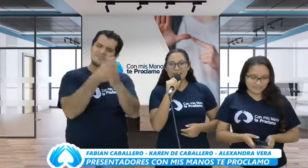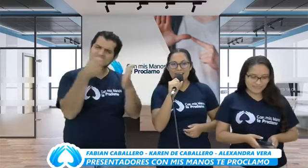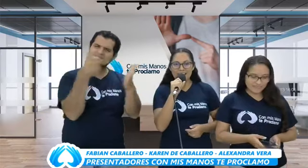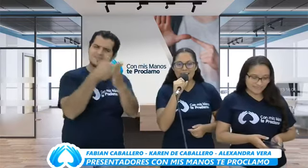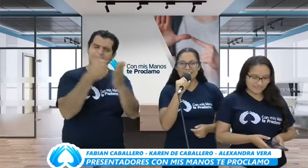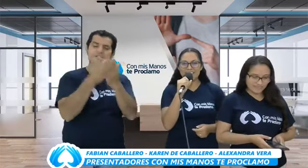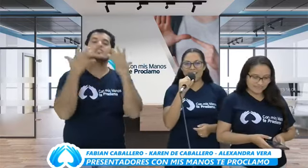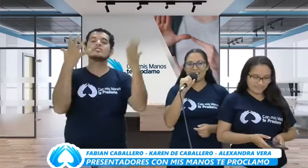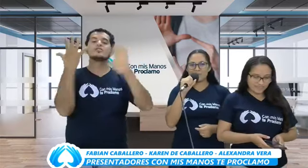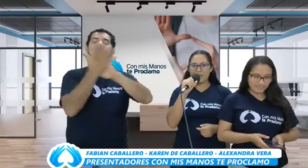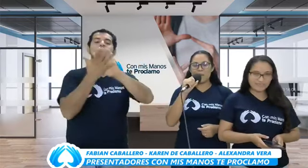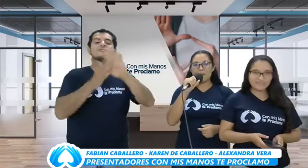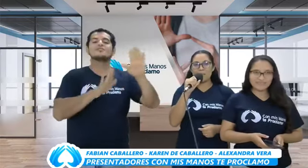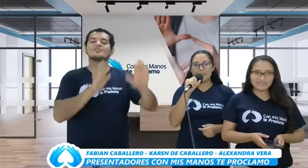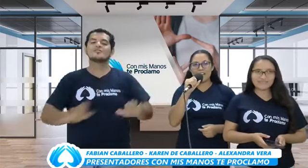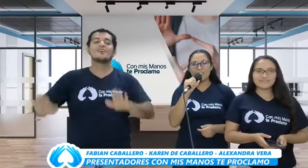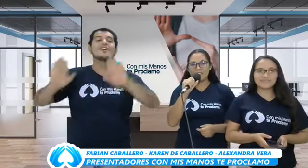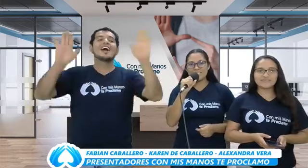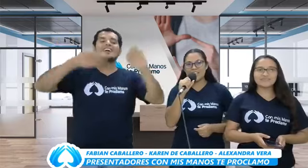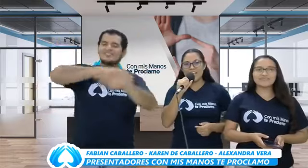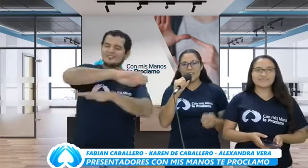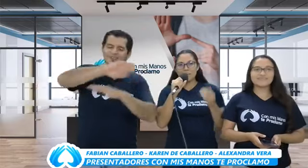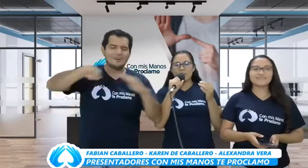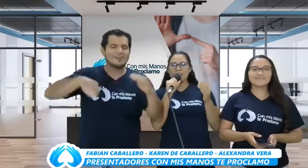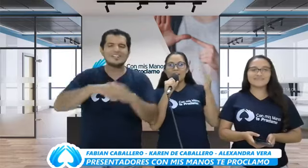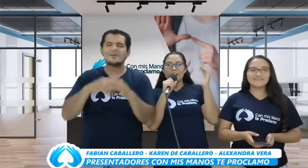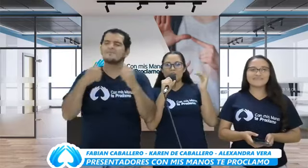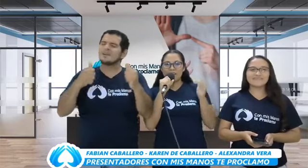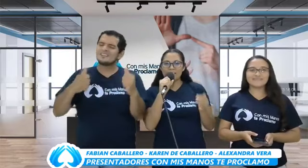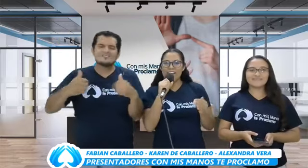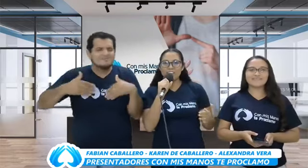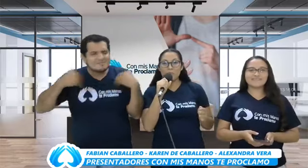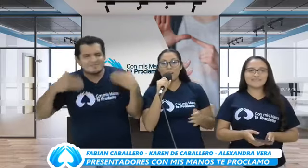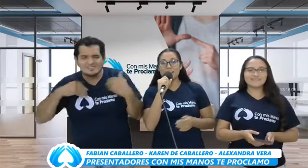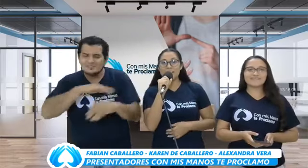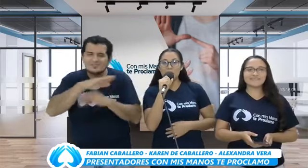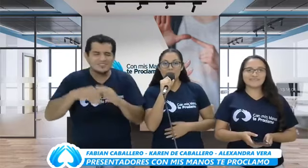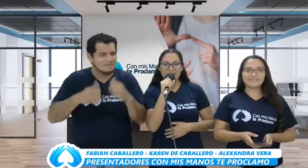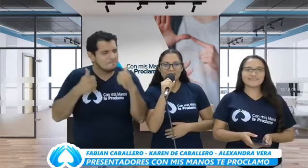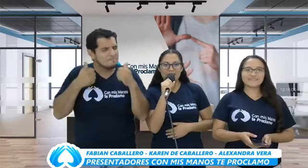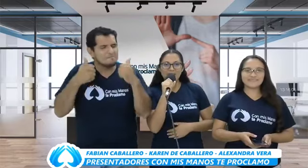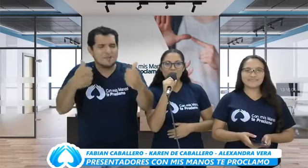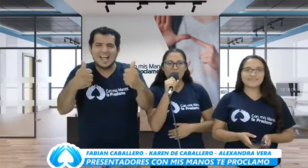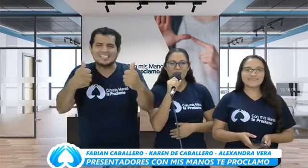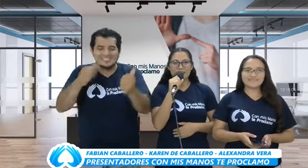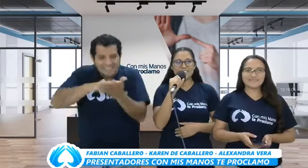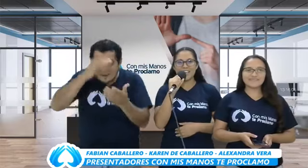sordas puedan ver el programa y aún así poder conectarnos y poder seguir